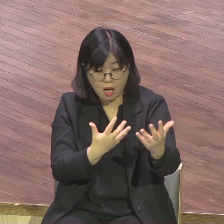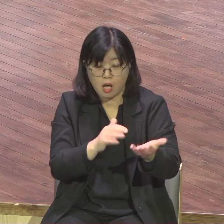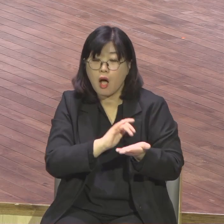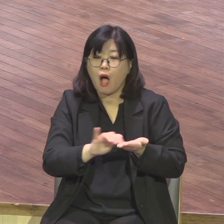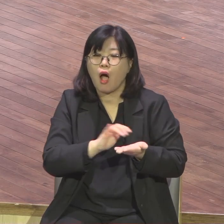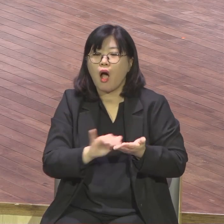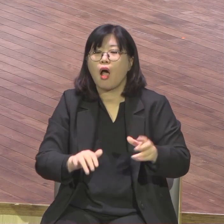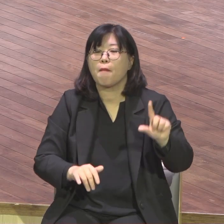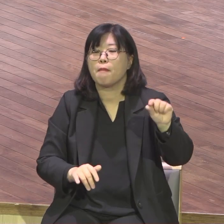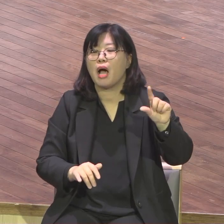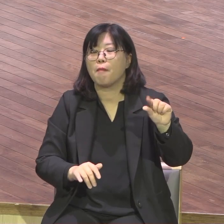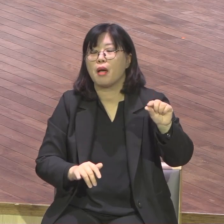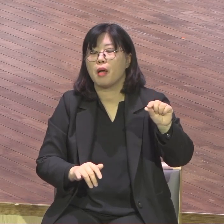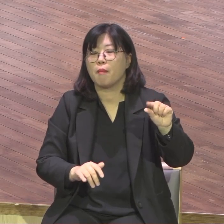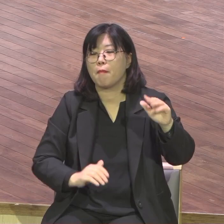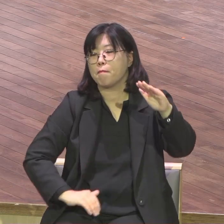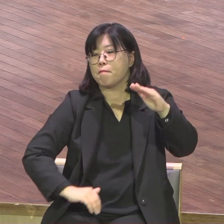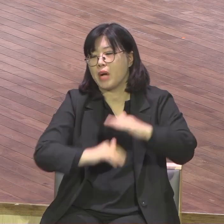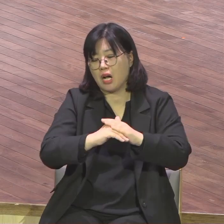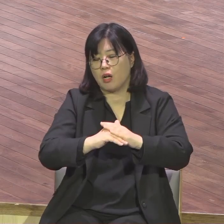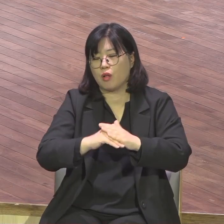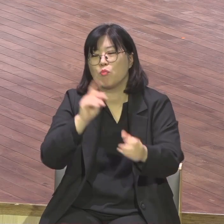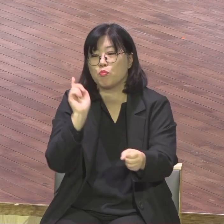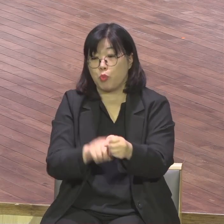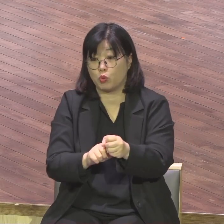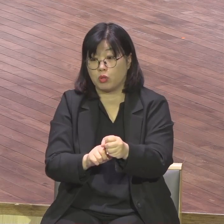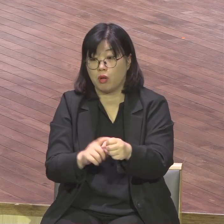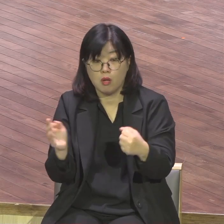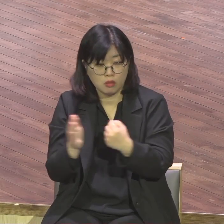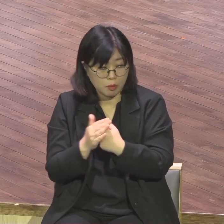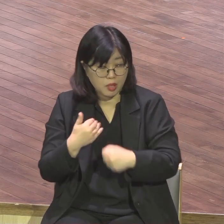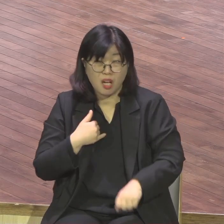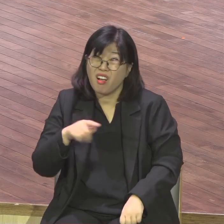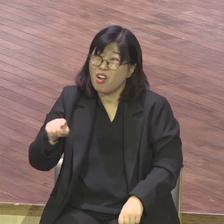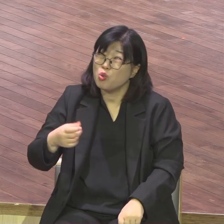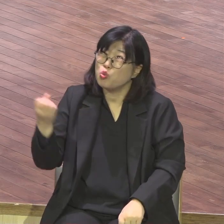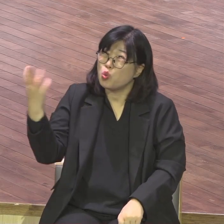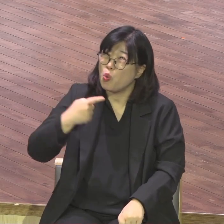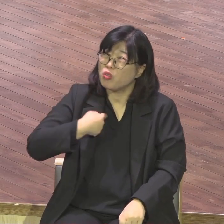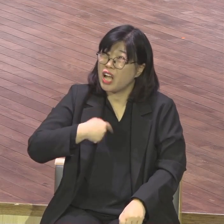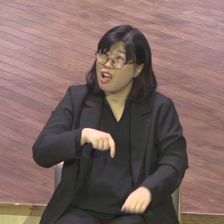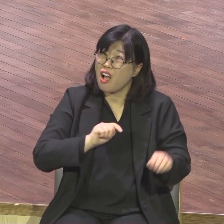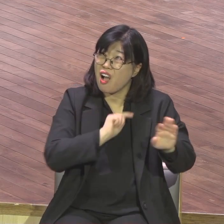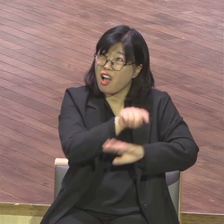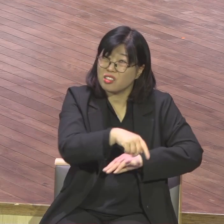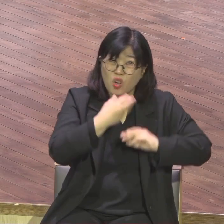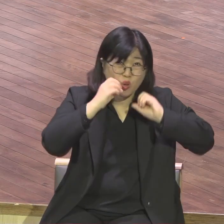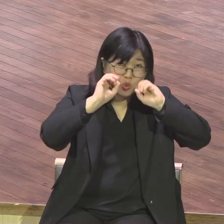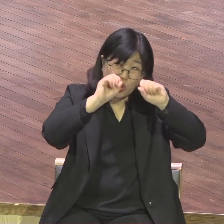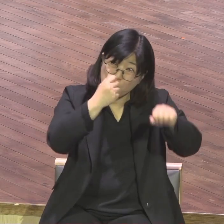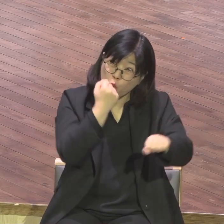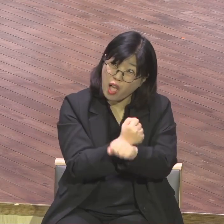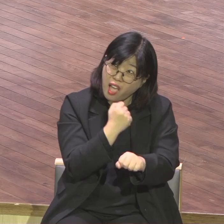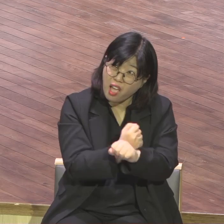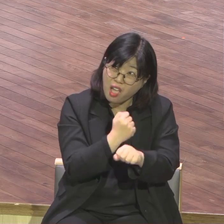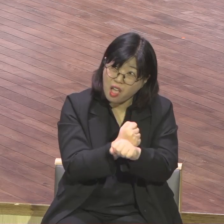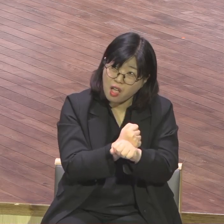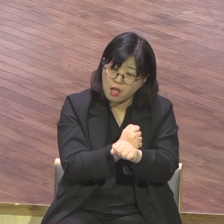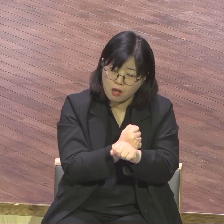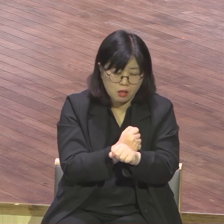전도를 하려 나가는 것이 아니에요. 전도하라가 아니에요. 전도 안 하는 것도 아니지만은